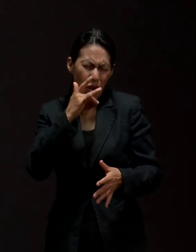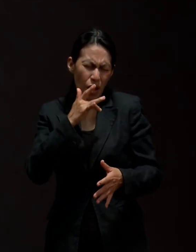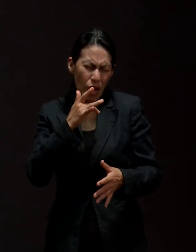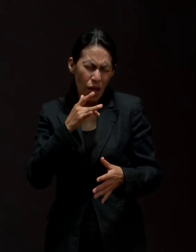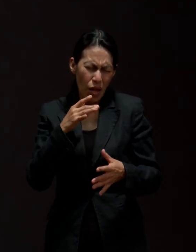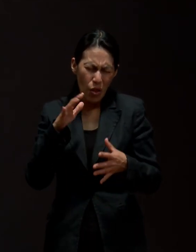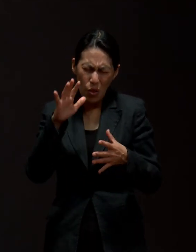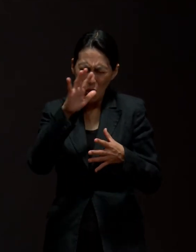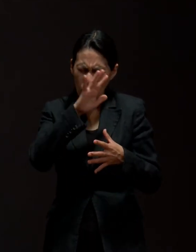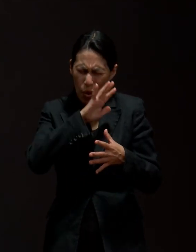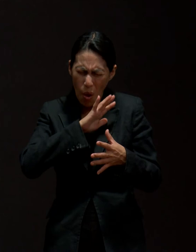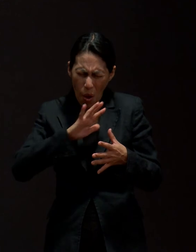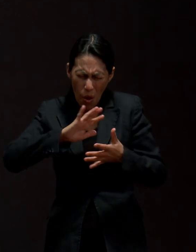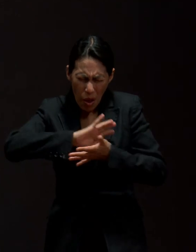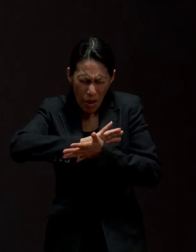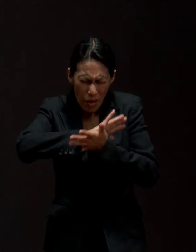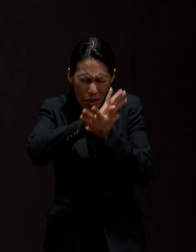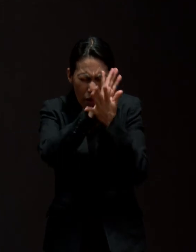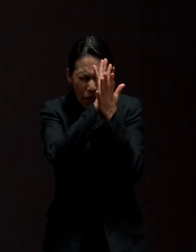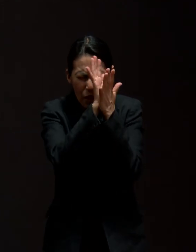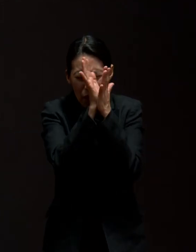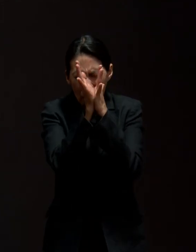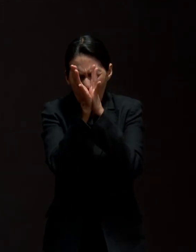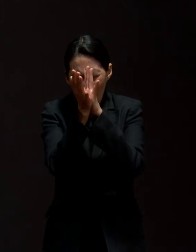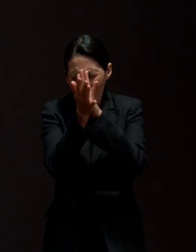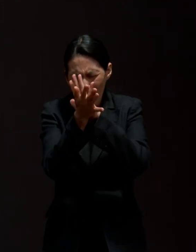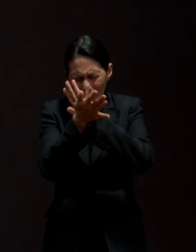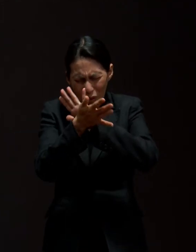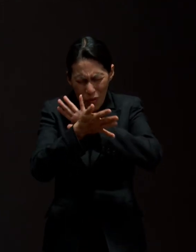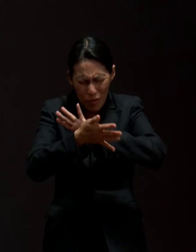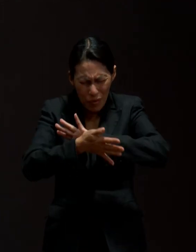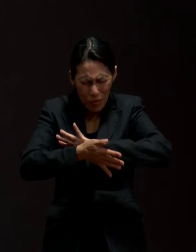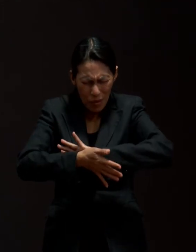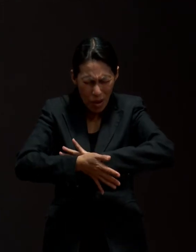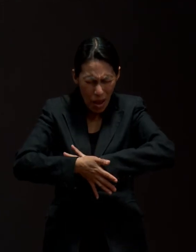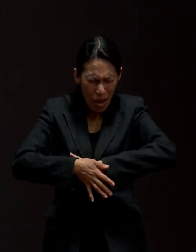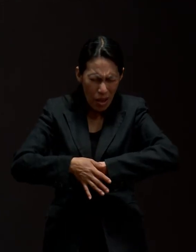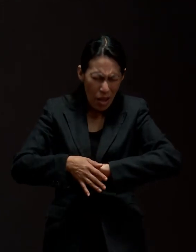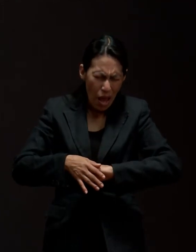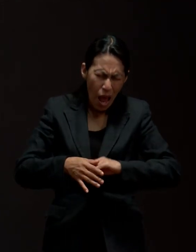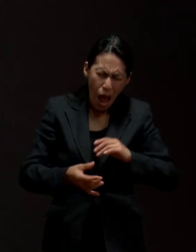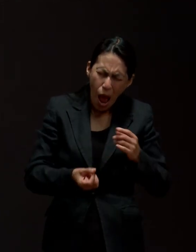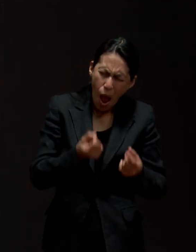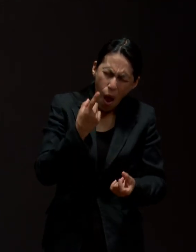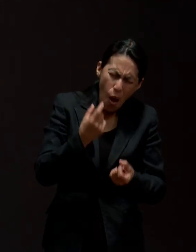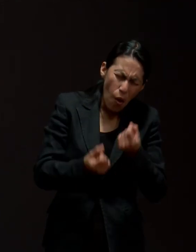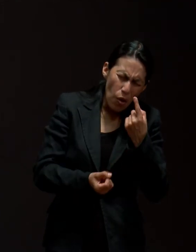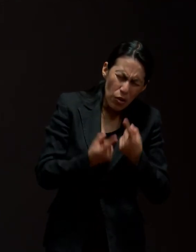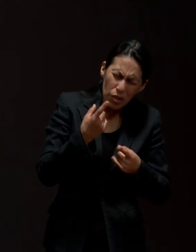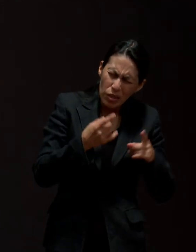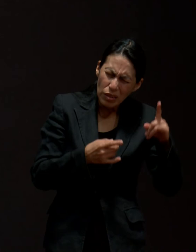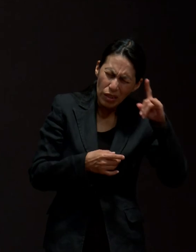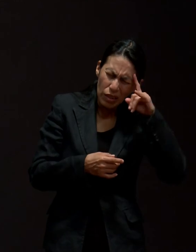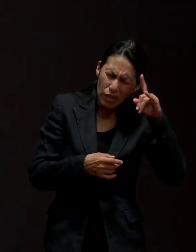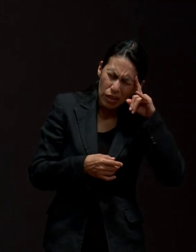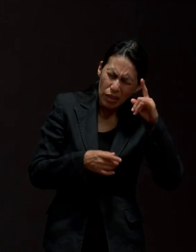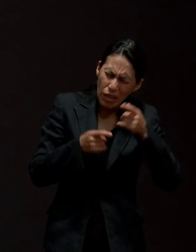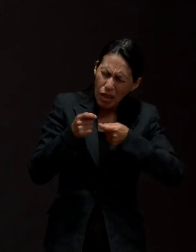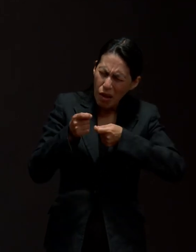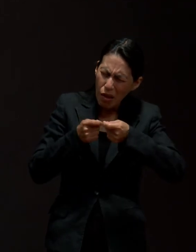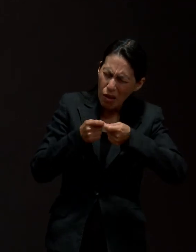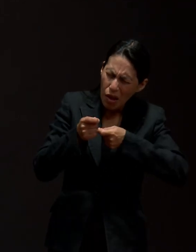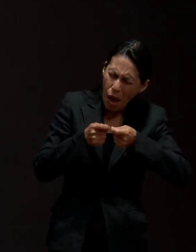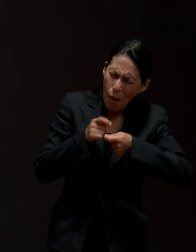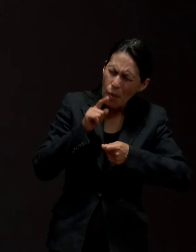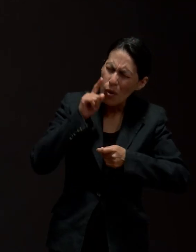enfermas, tocar mentes que han sido controladas por el enemigo y